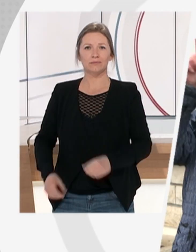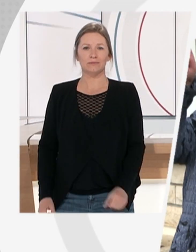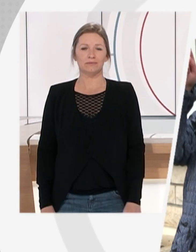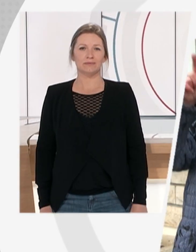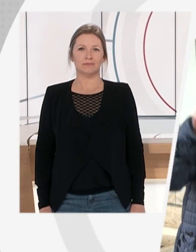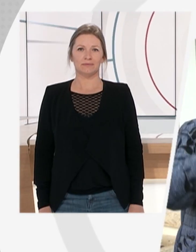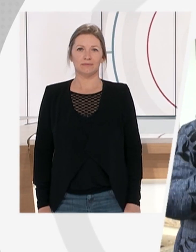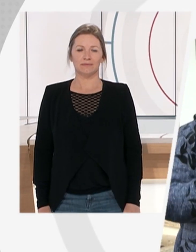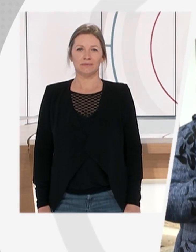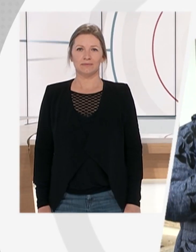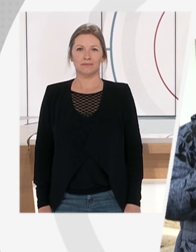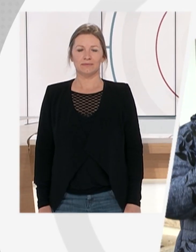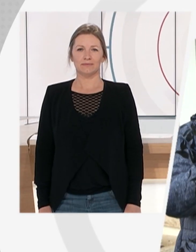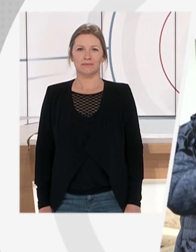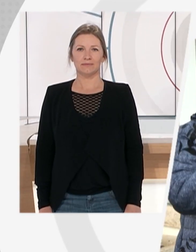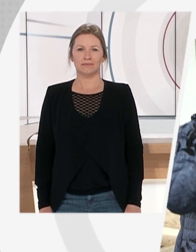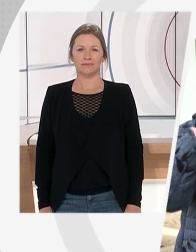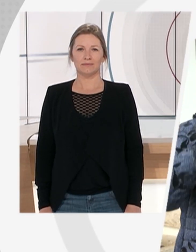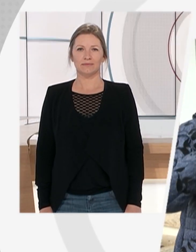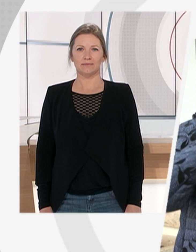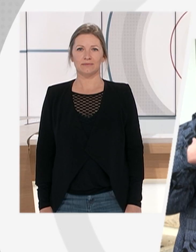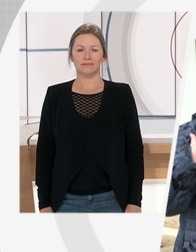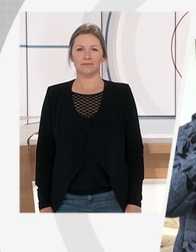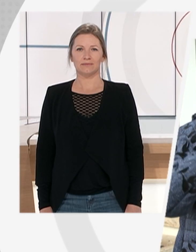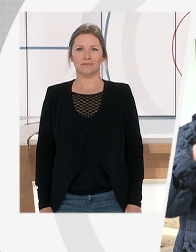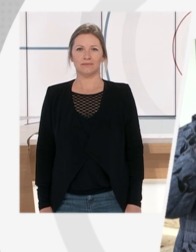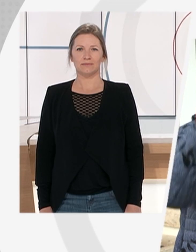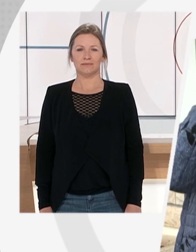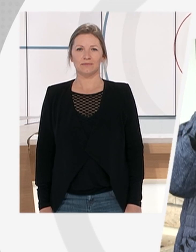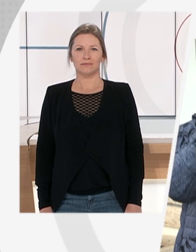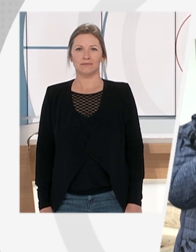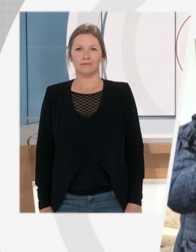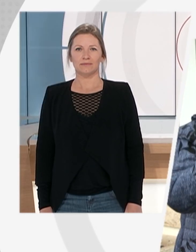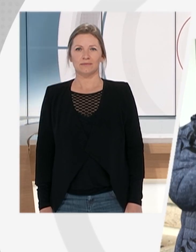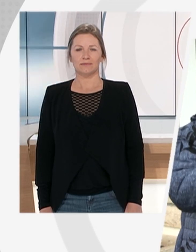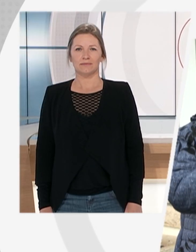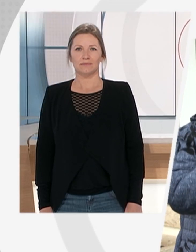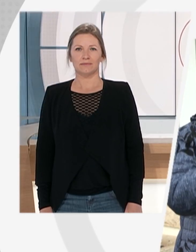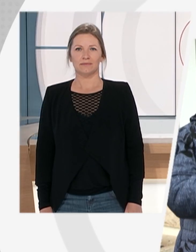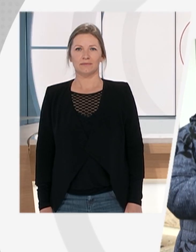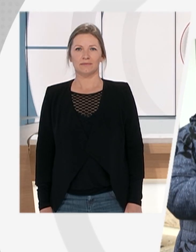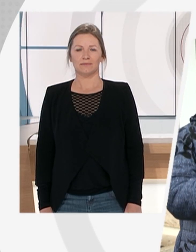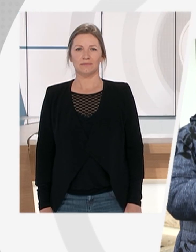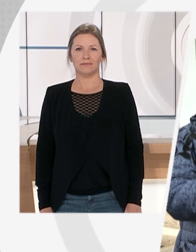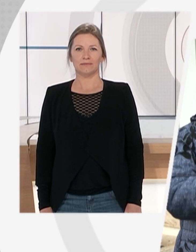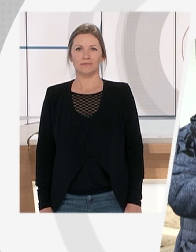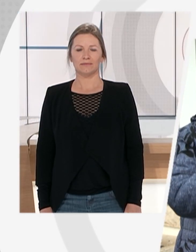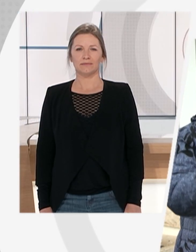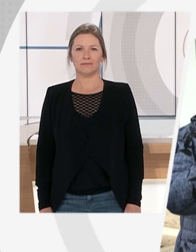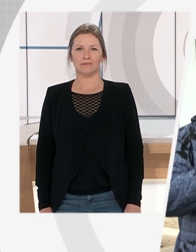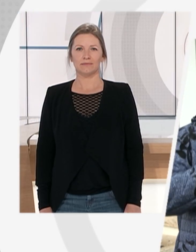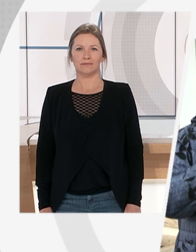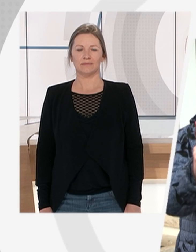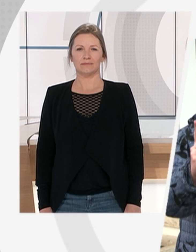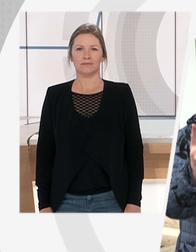Quand je me rendais dans un autre lieu de consultation, en fait, j'avais une consultation avec une infirmière psychiatrique et le suivi